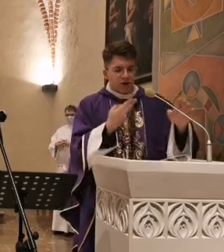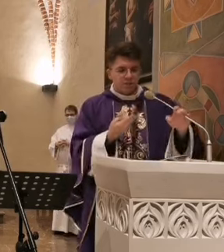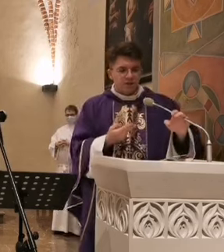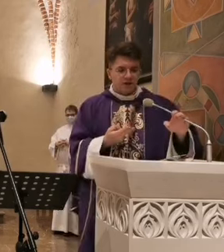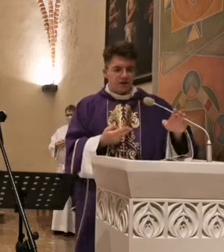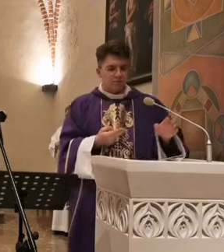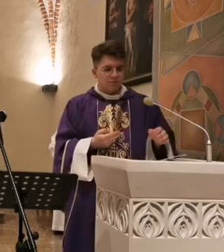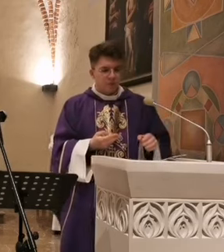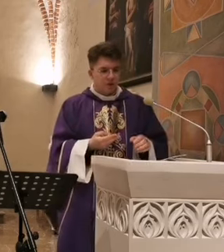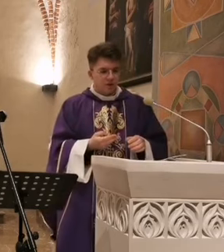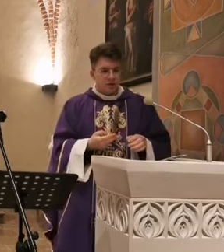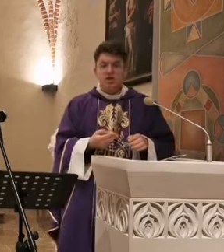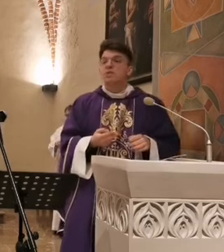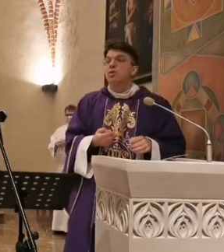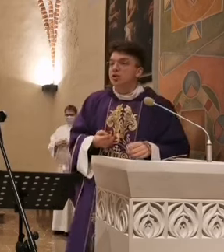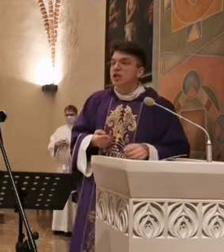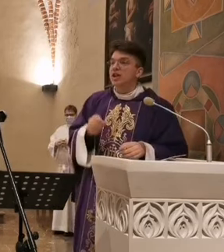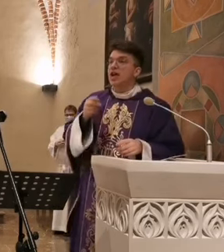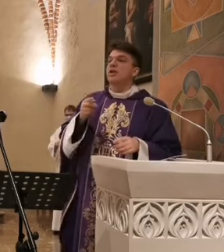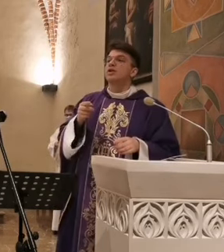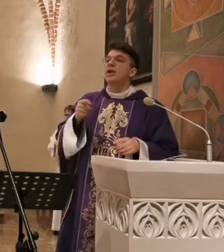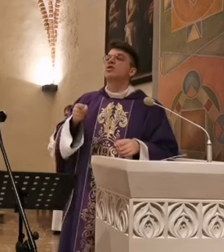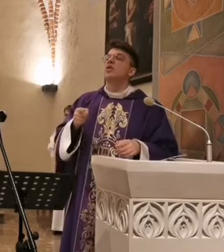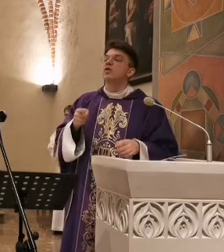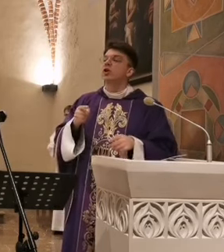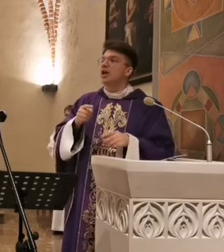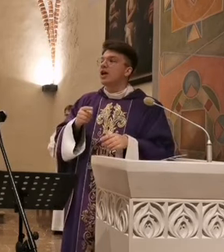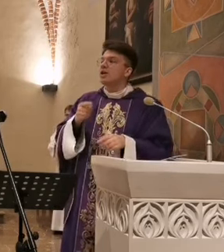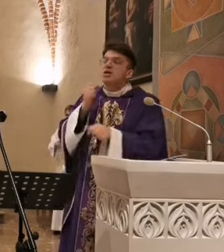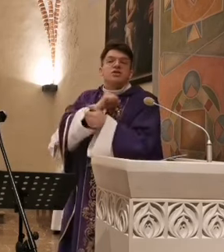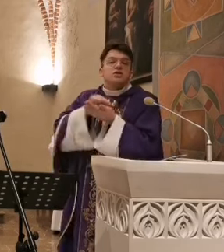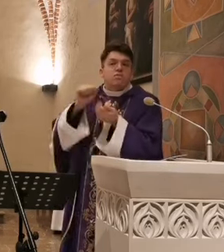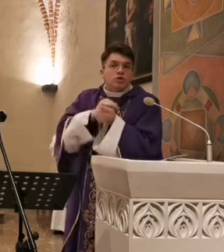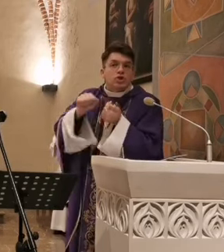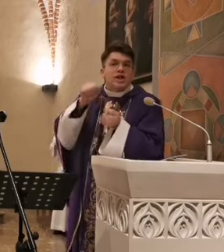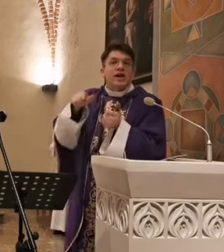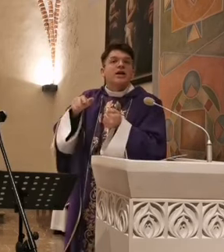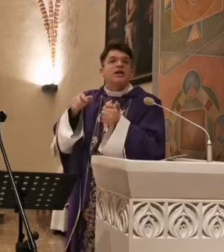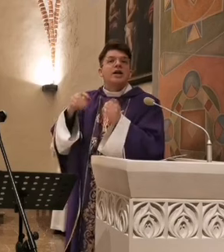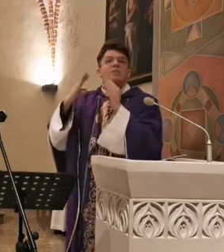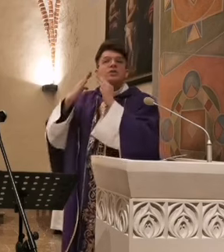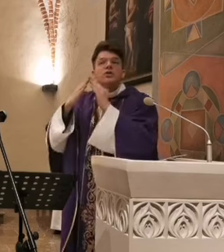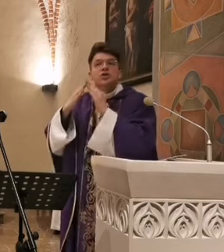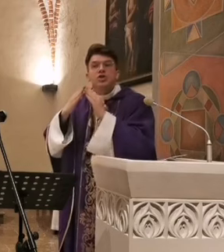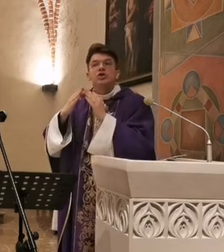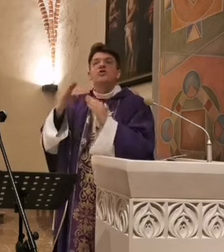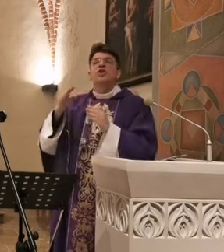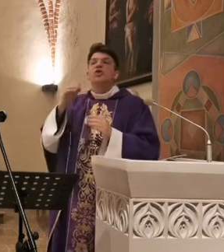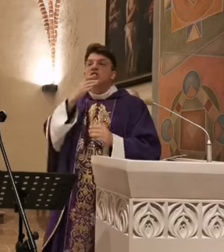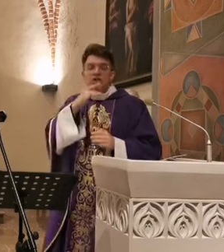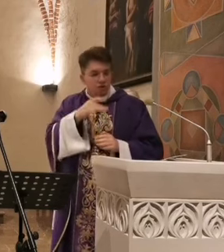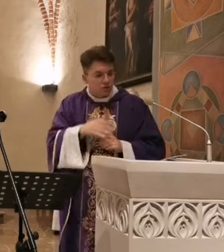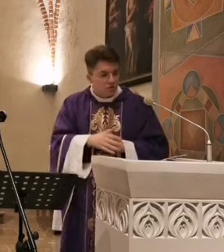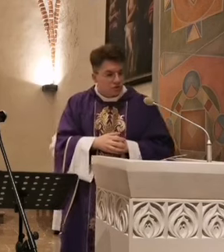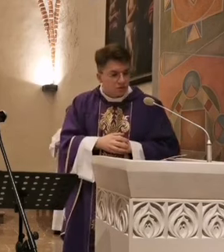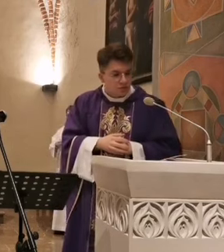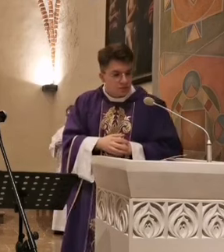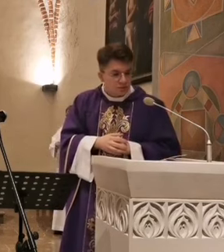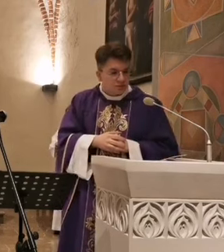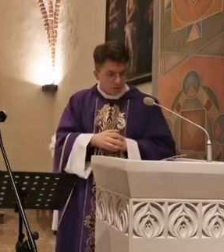Jezus odpowiedział, zburzcie tę świątynię. Zburzcie tę świątynię